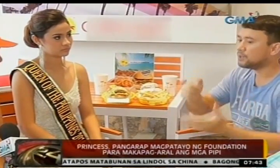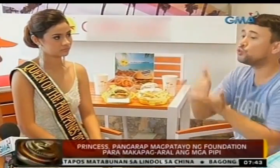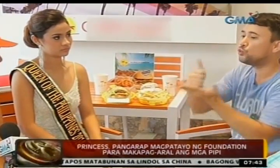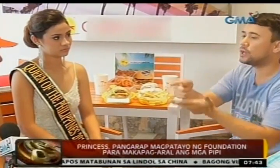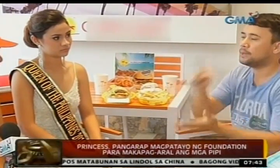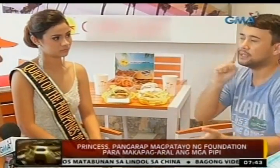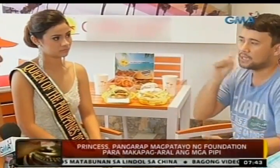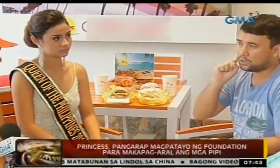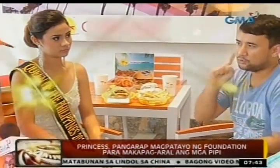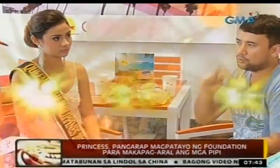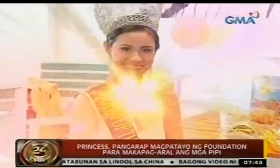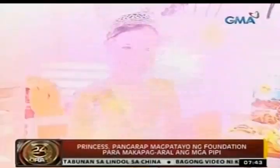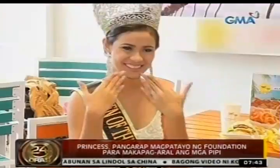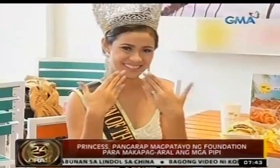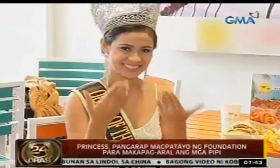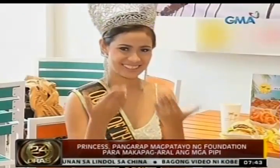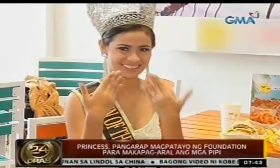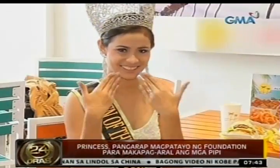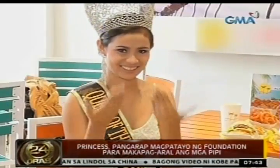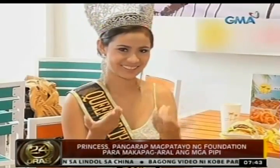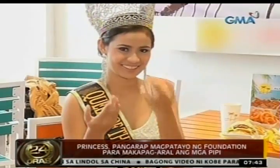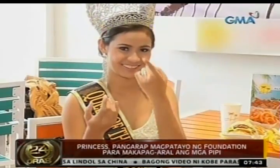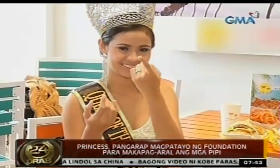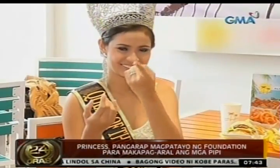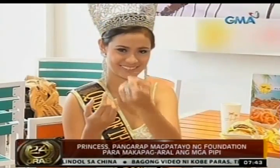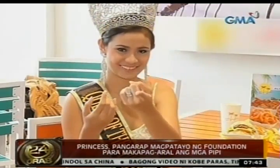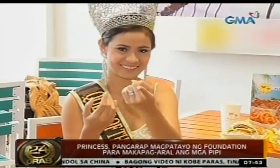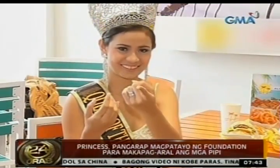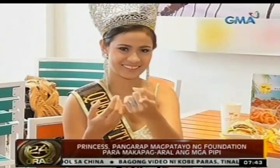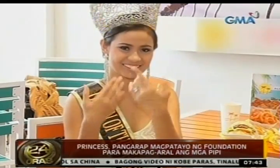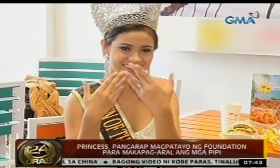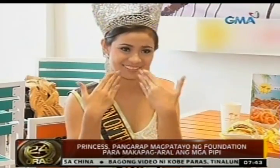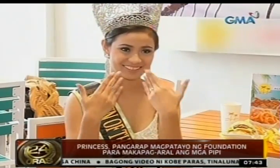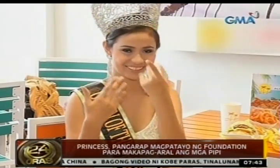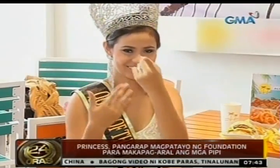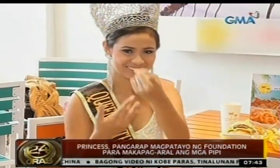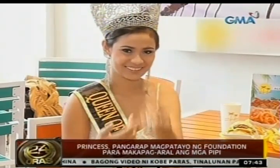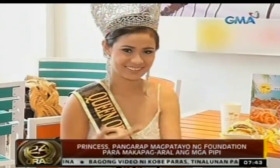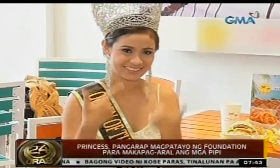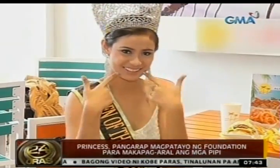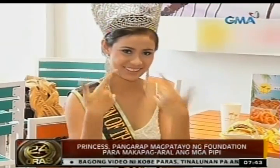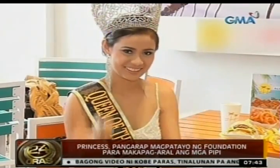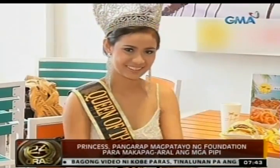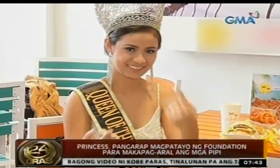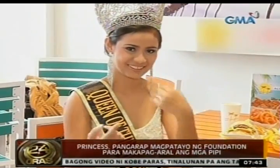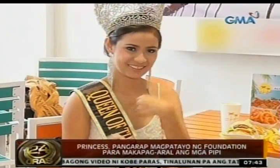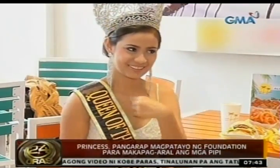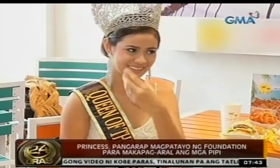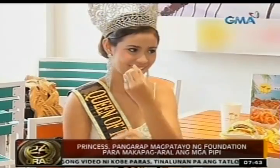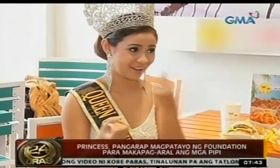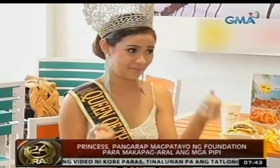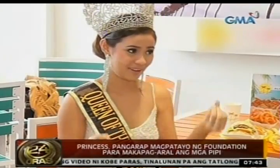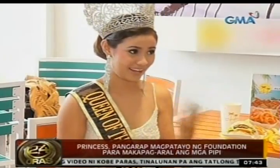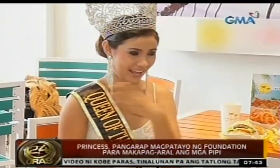hearing disabilities. Nais daw niyang mahikayat ang mga pipi at bingi na huwag mawala ng pag-asa sa pag-abot sa kanilang pangarap